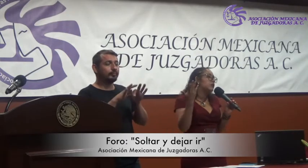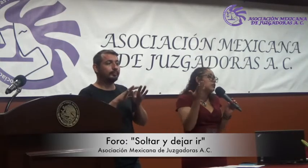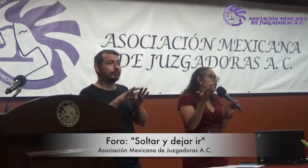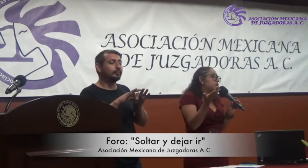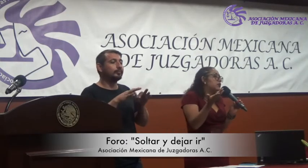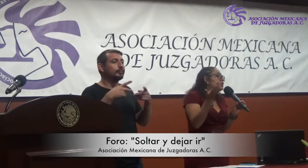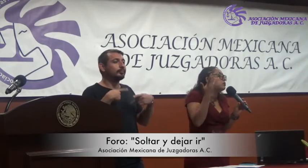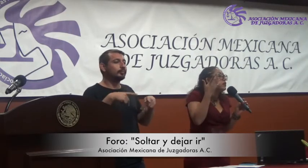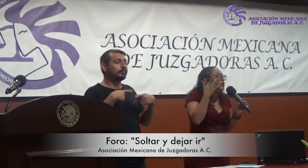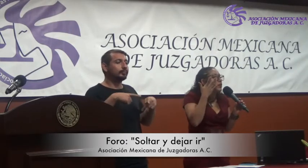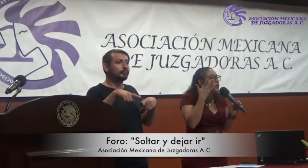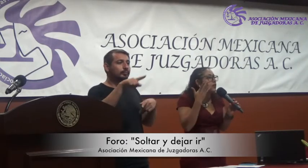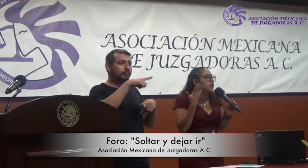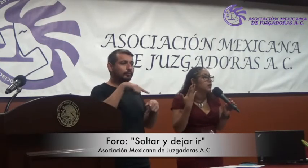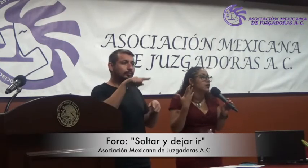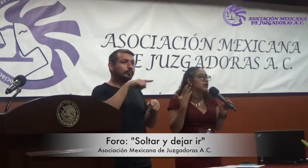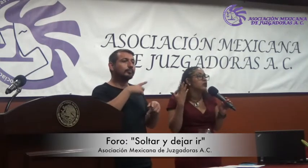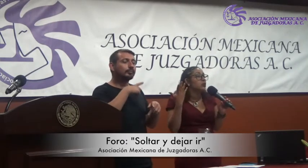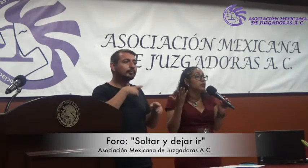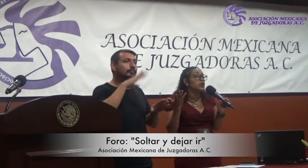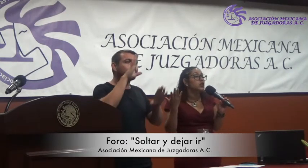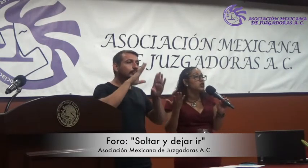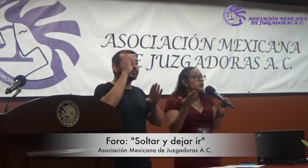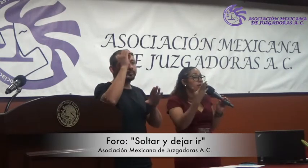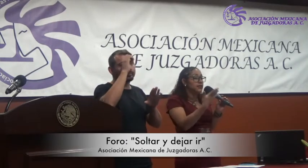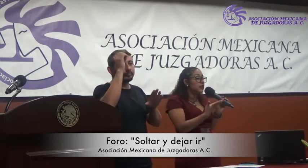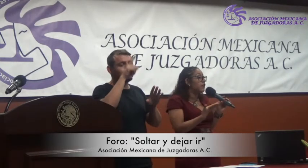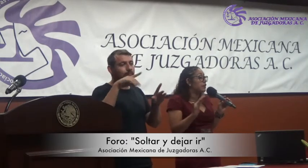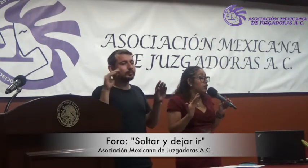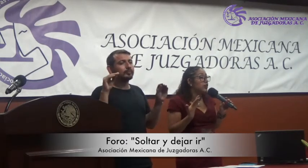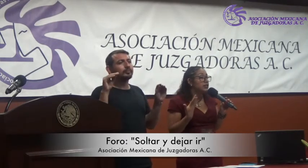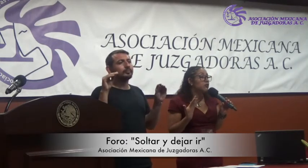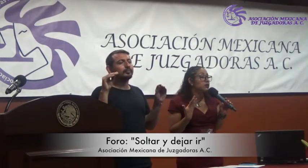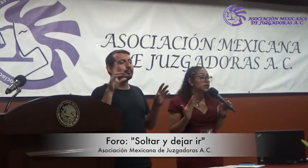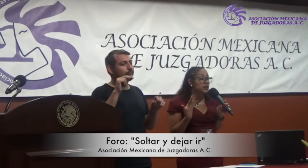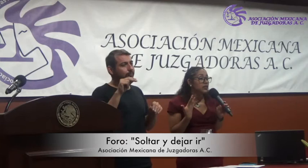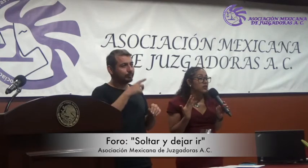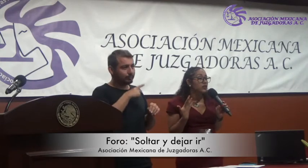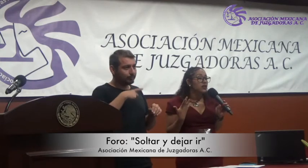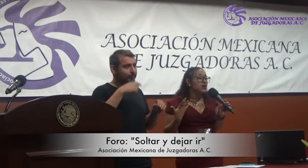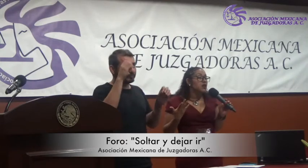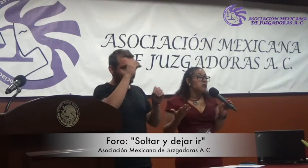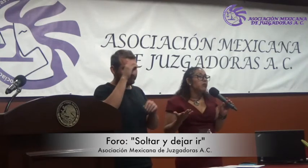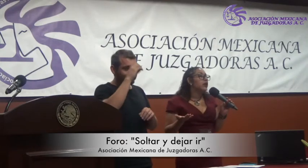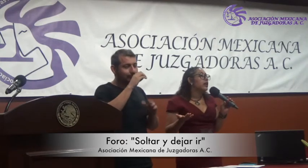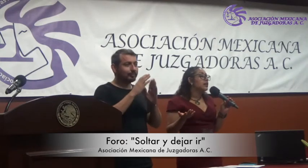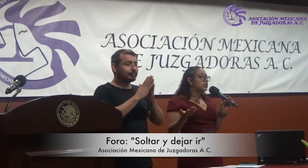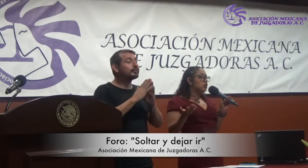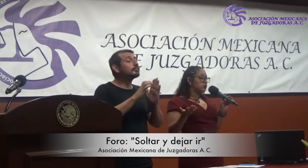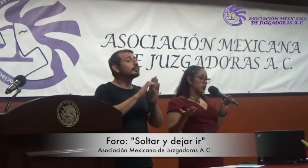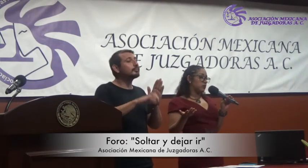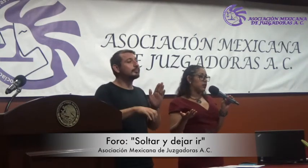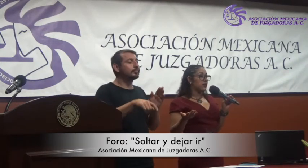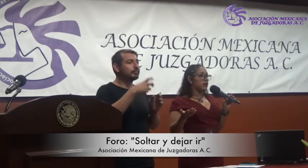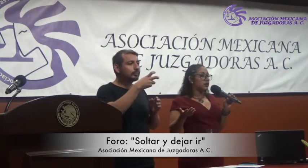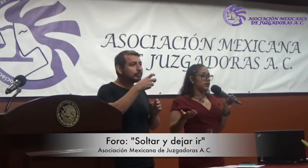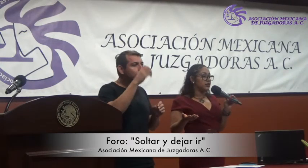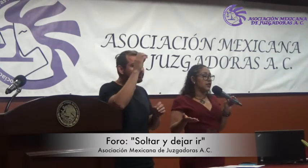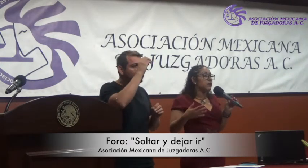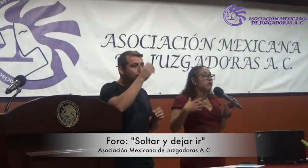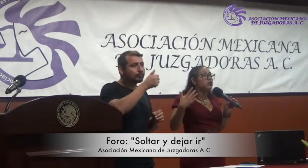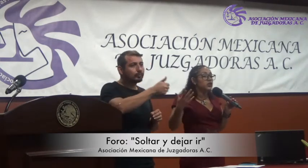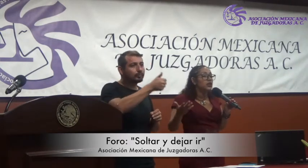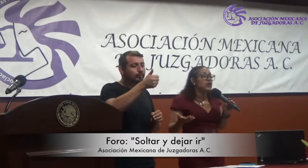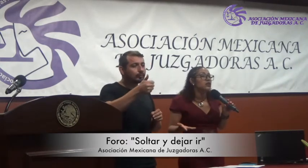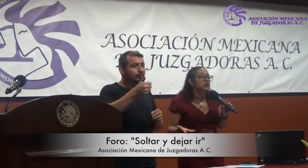que las personas participen y den su opinión sobre esta reflexión que estamos haciendo, porque eso nos permite ver